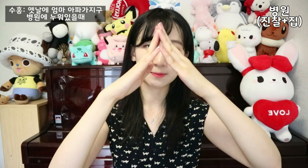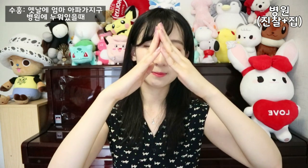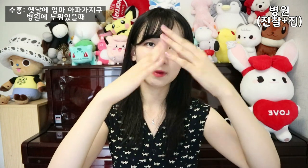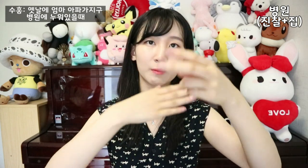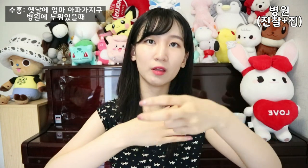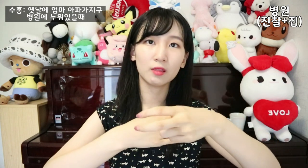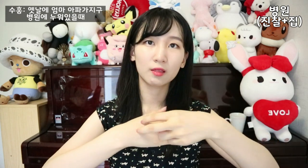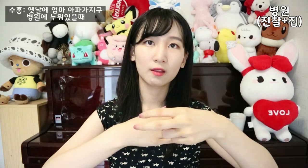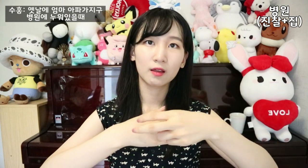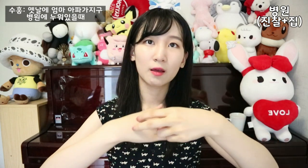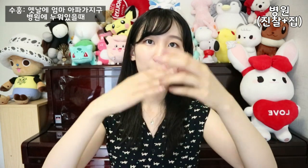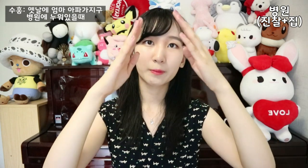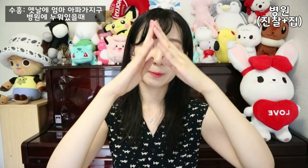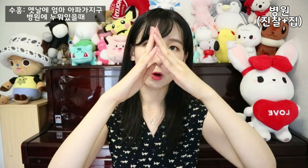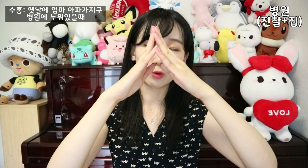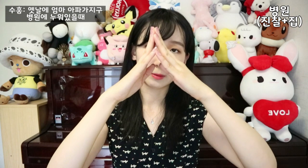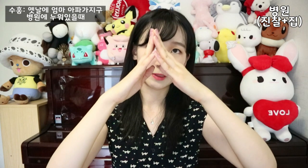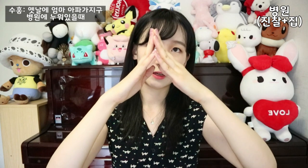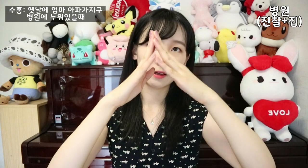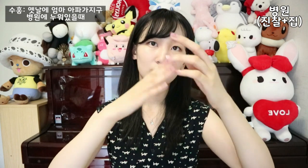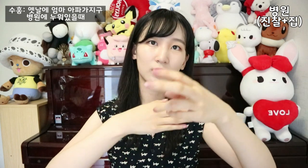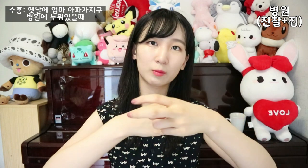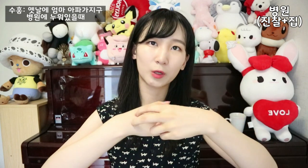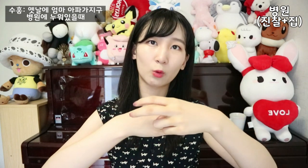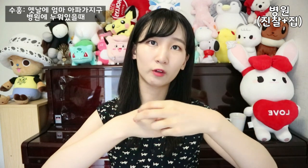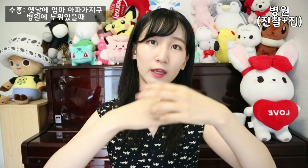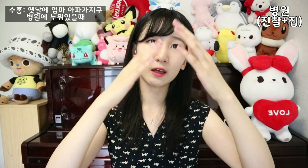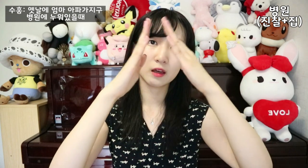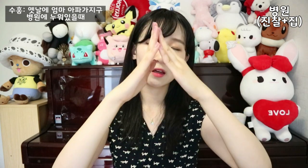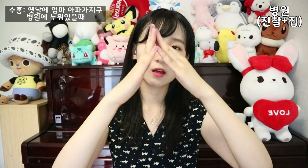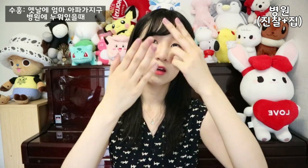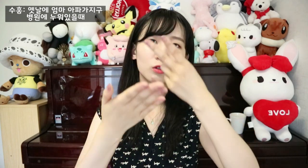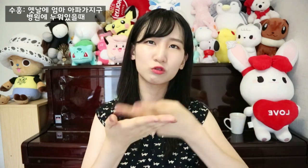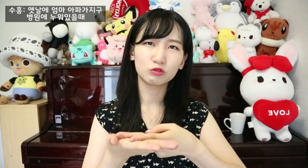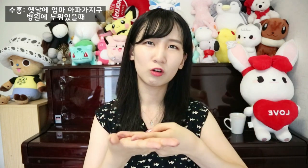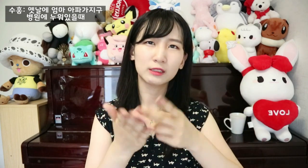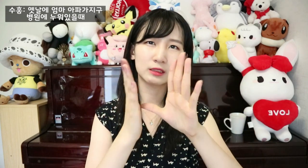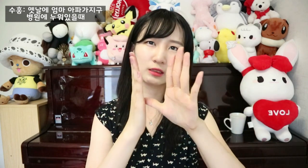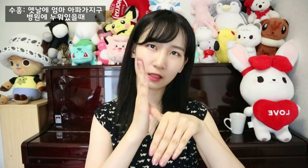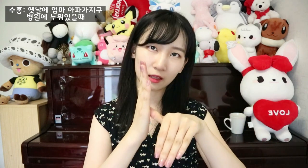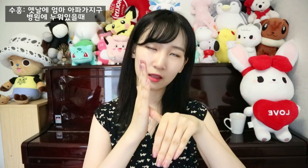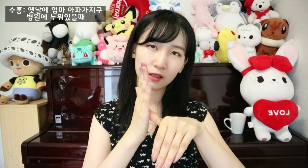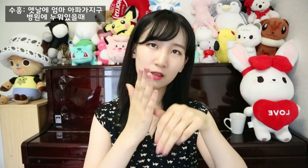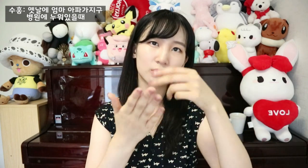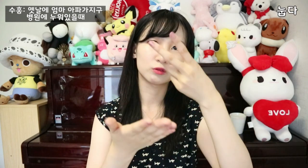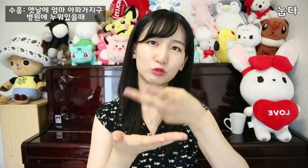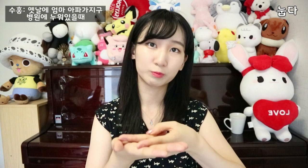집 하면 병원입니다. 병원에 누워있을 때. 이건